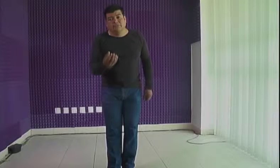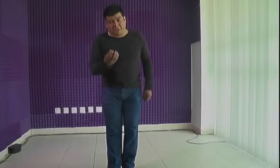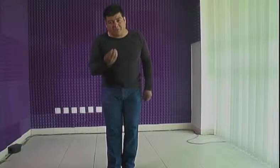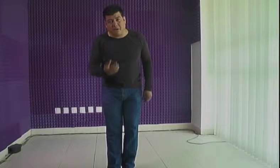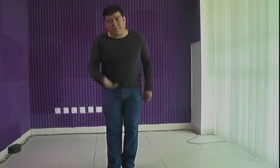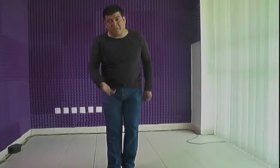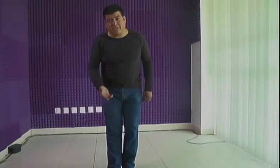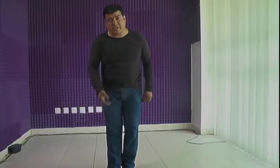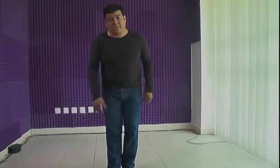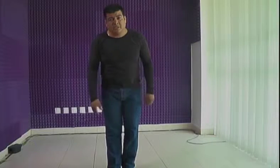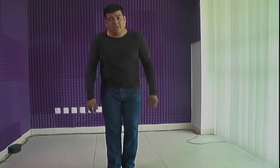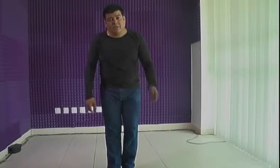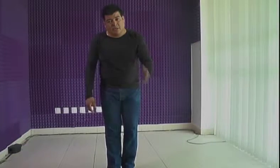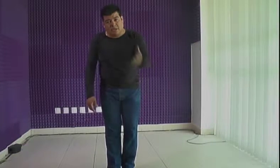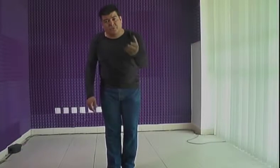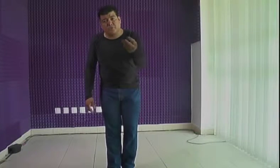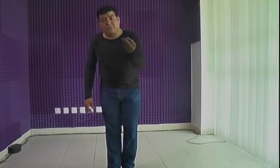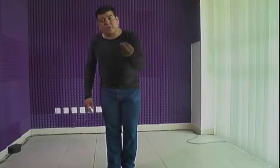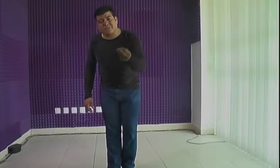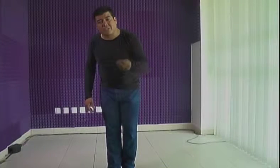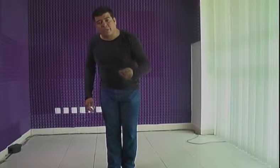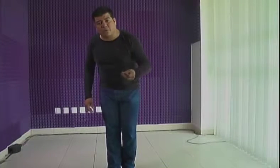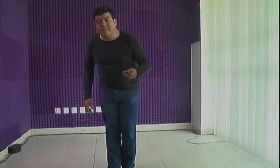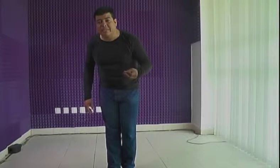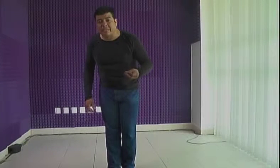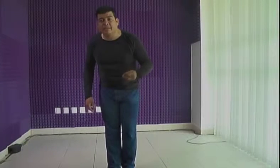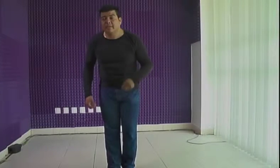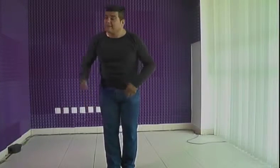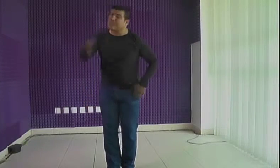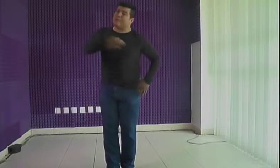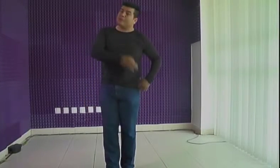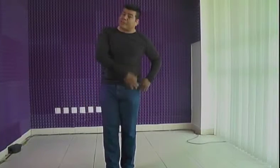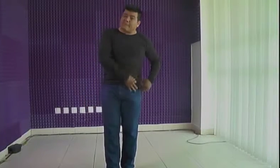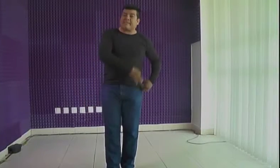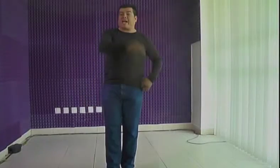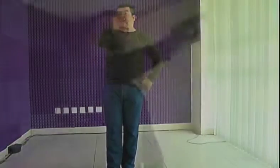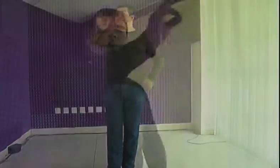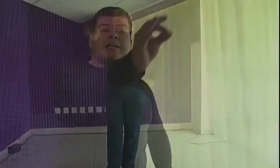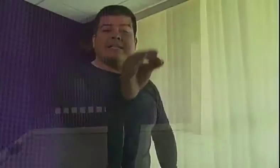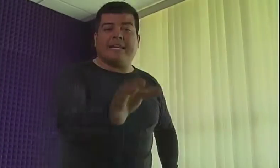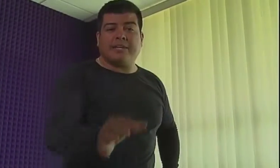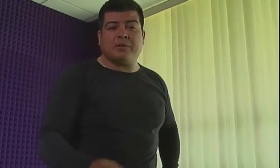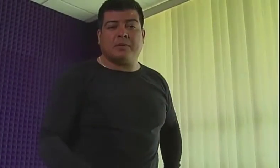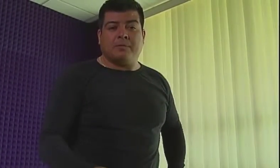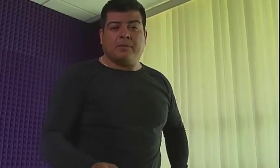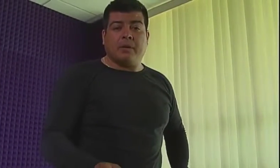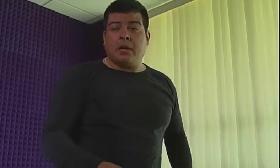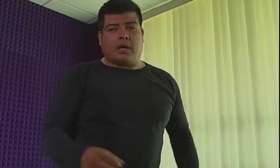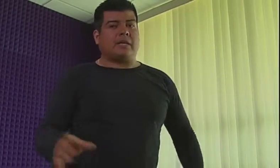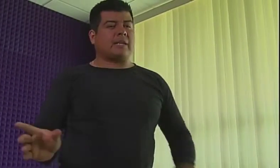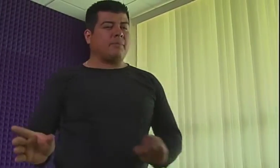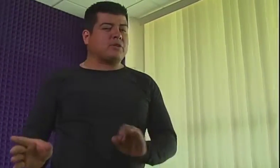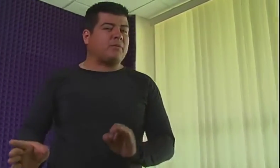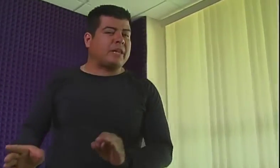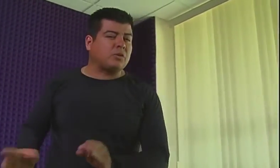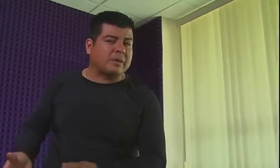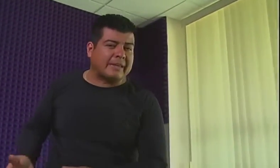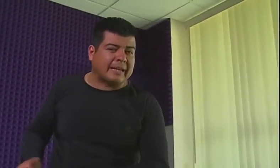tengo hambre, ayúdame a conseguir comida. Tomó otra piedra y se la dio. El esclavo se fue dando cuenta que